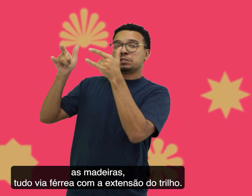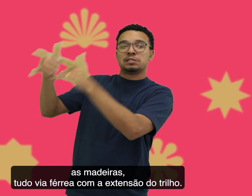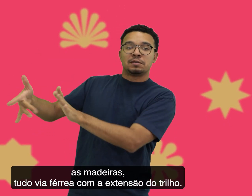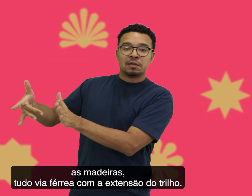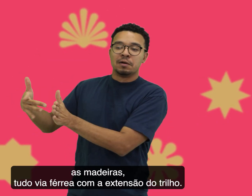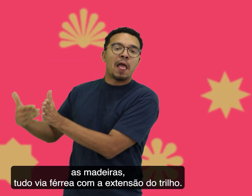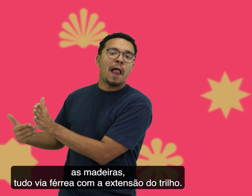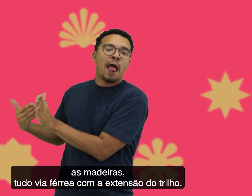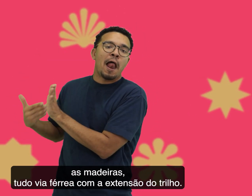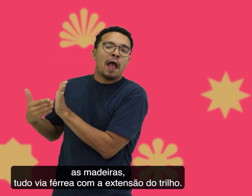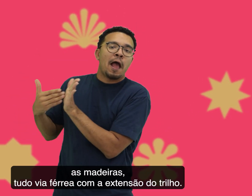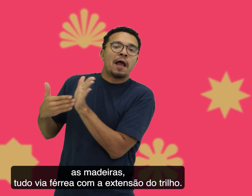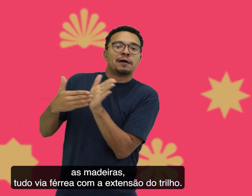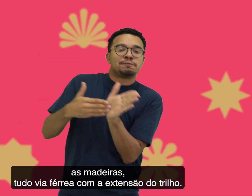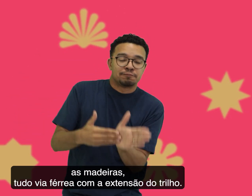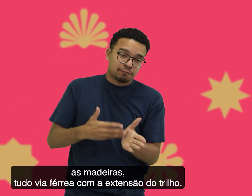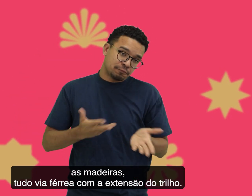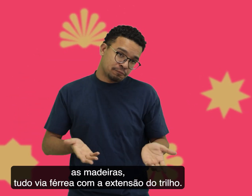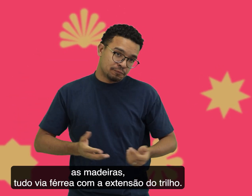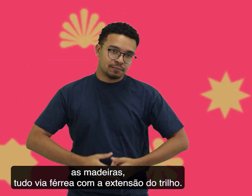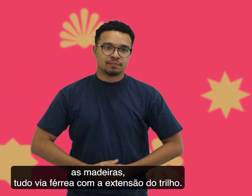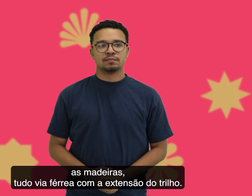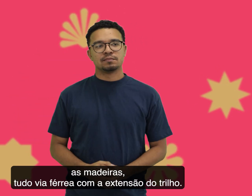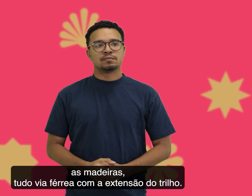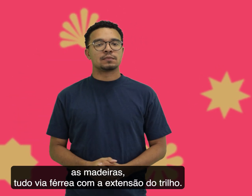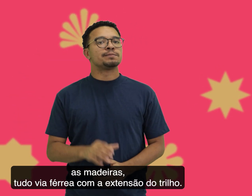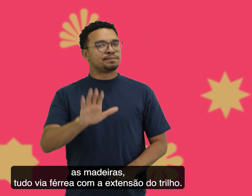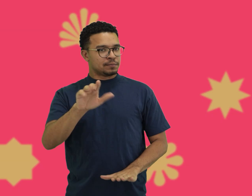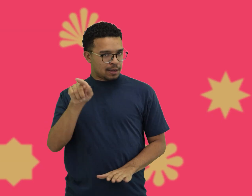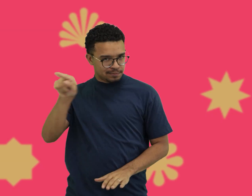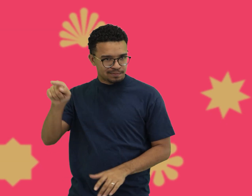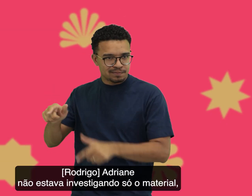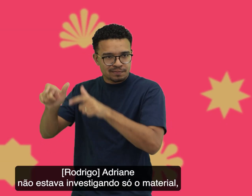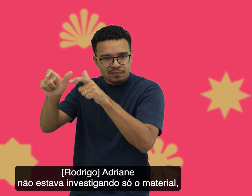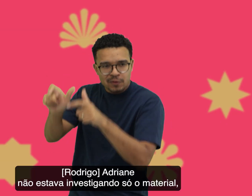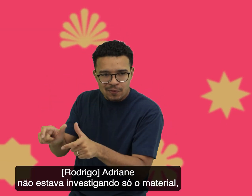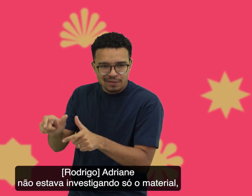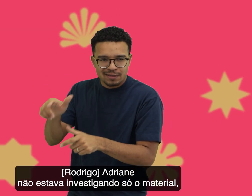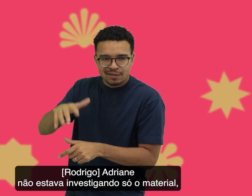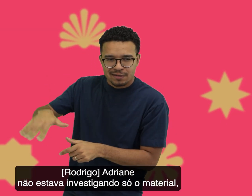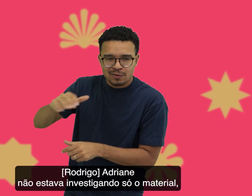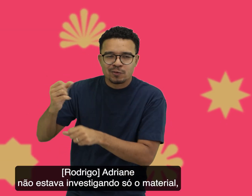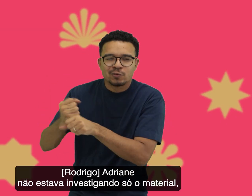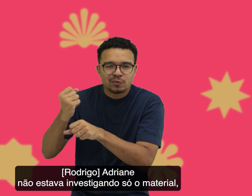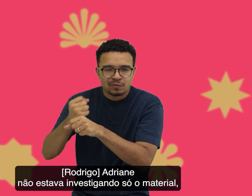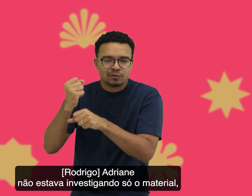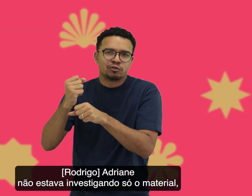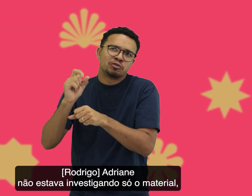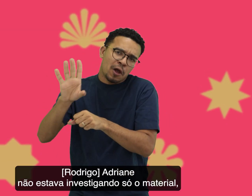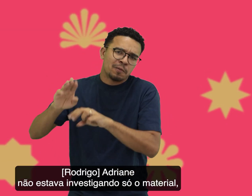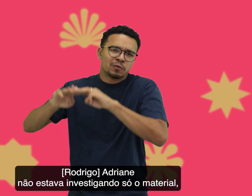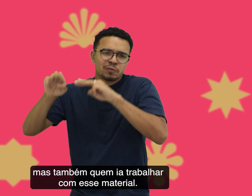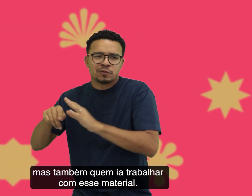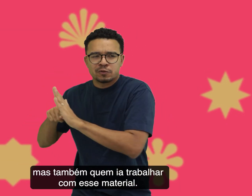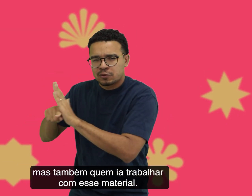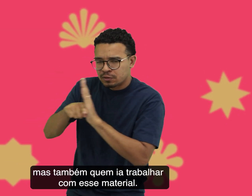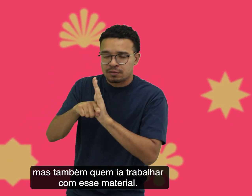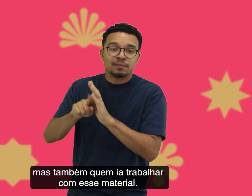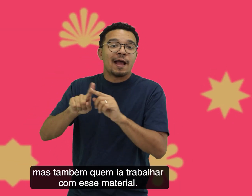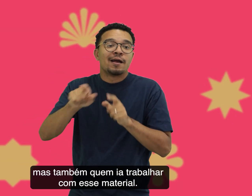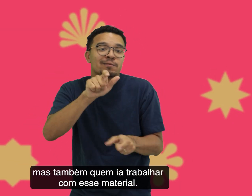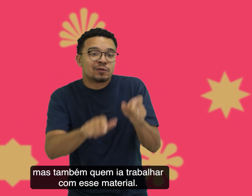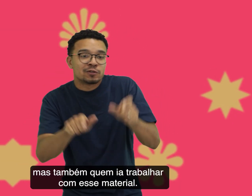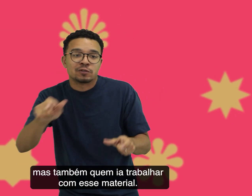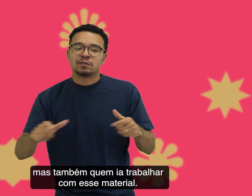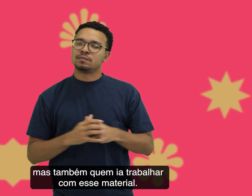madeiras, tudo via férrea, né, com a extensão aí do trilho, né. A Adriane não estava investigando só o material,